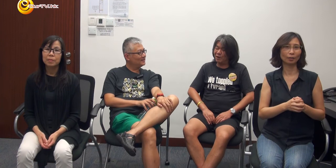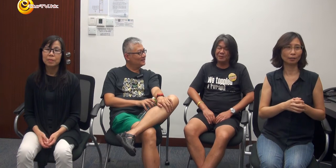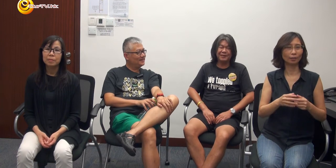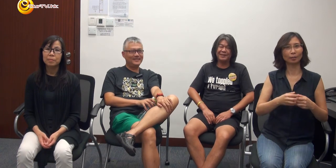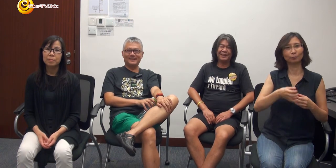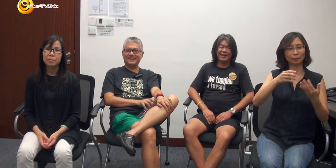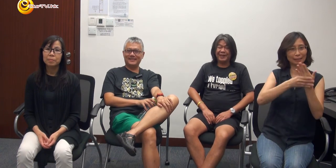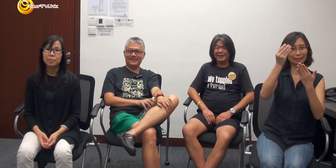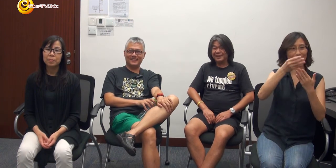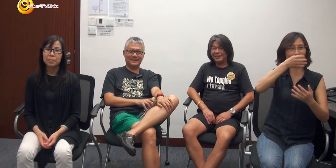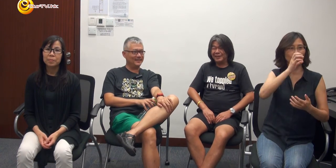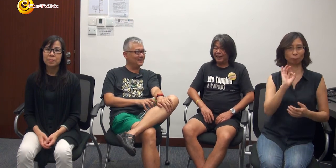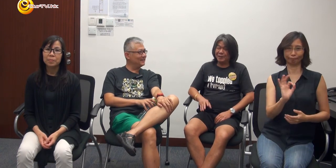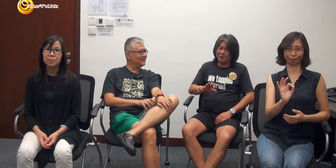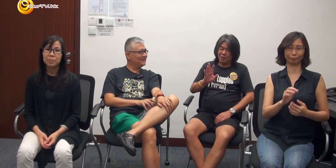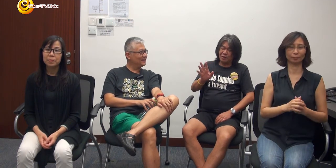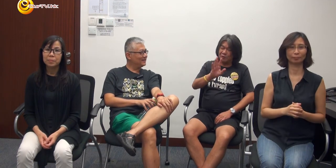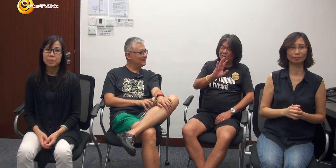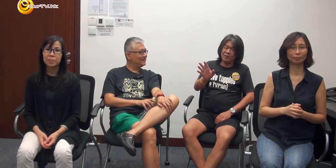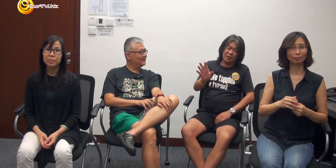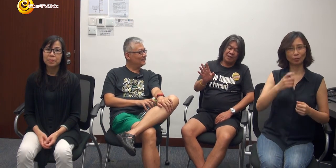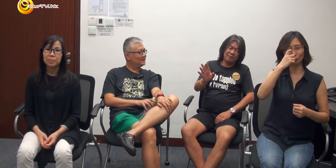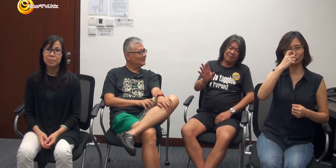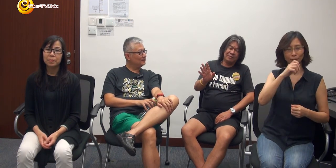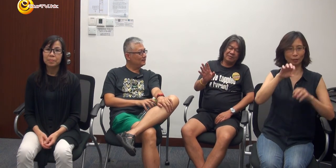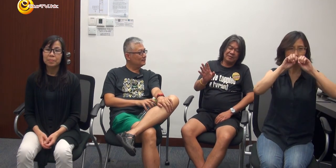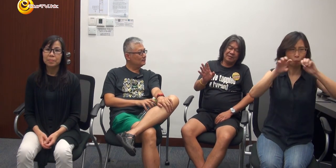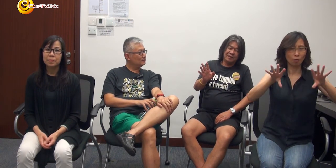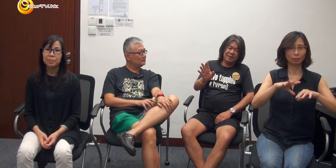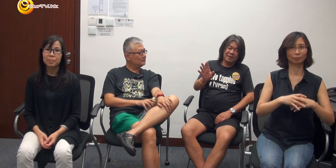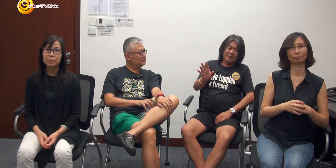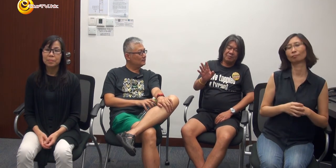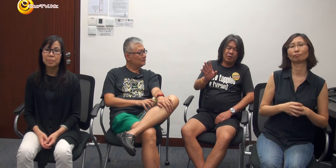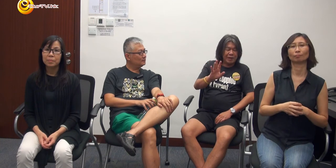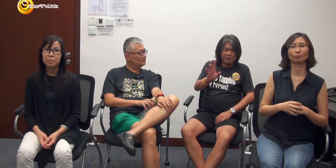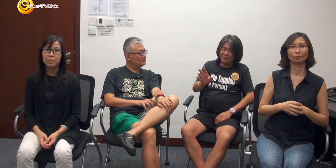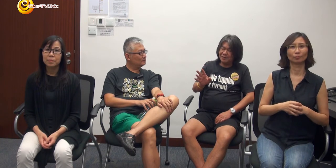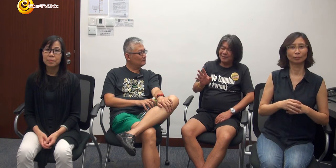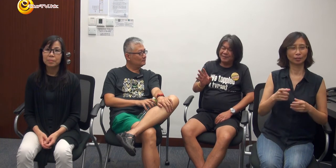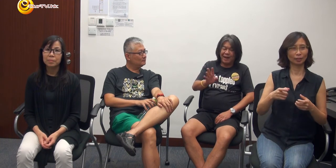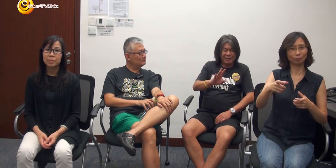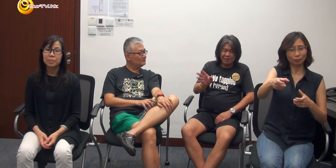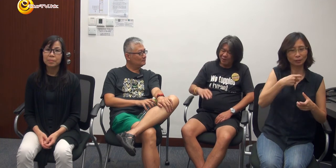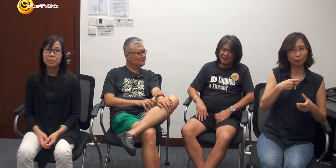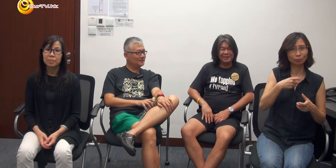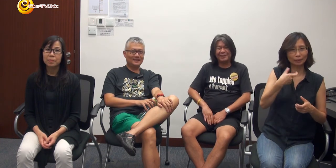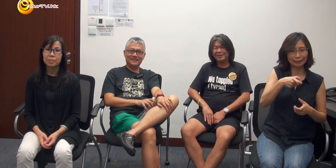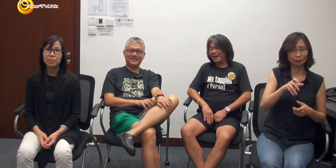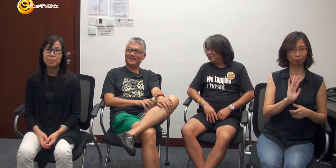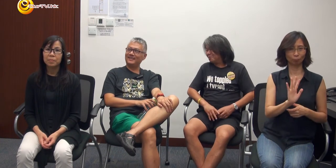飲，而且梁振英吩咐所有人唔好找錢，茶找呢兩個字睇都唔好